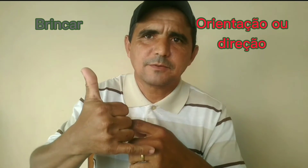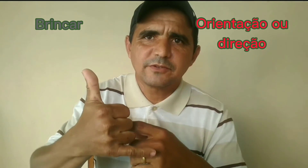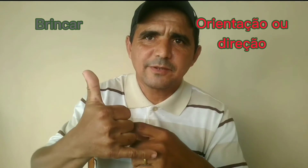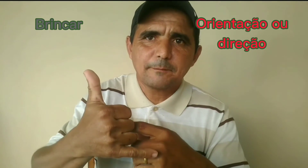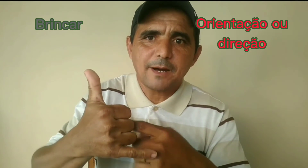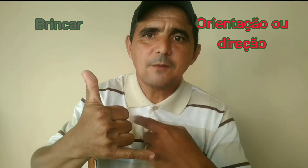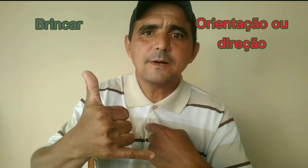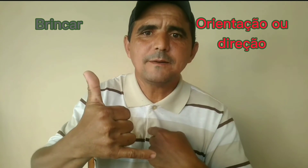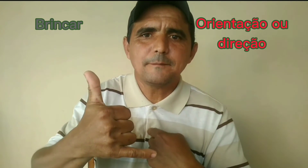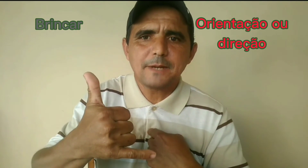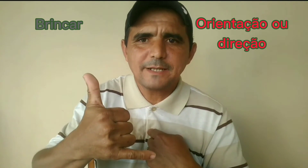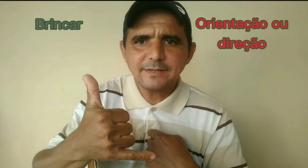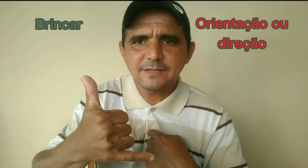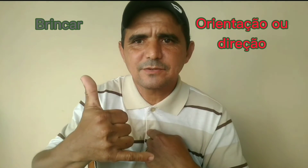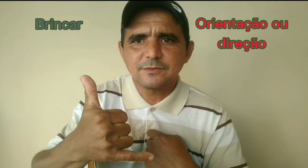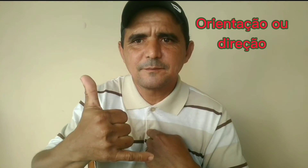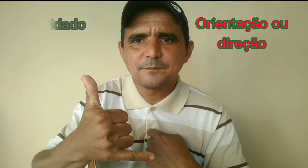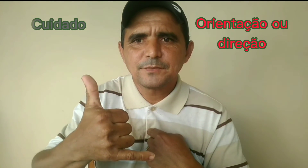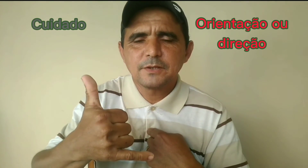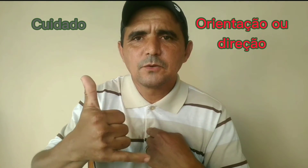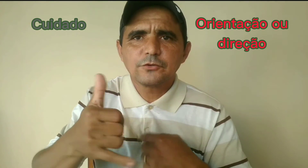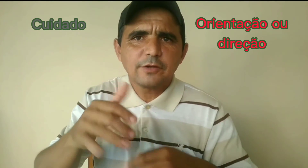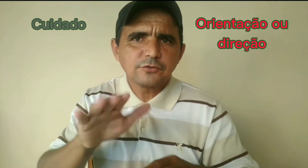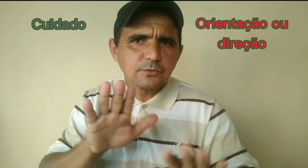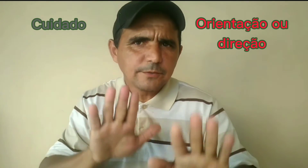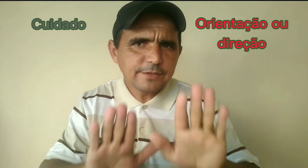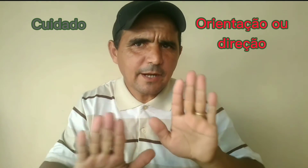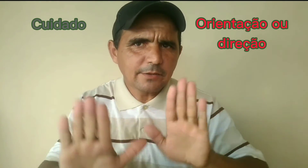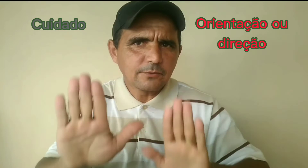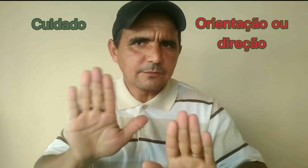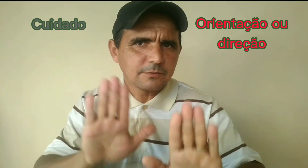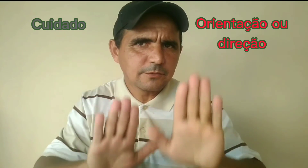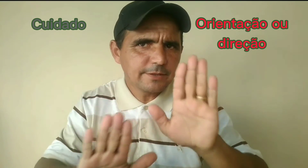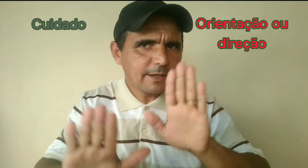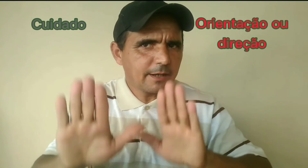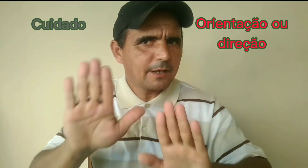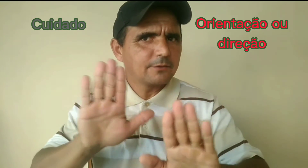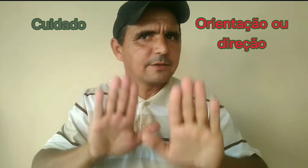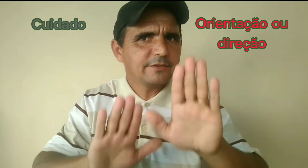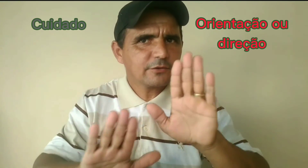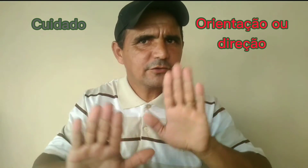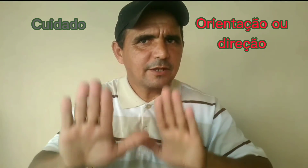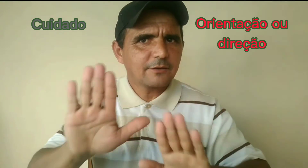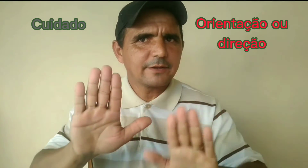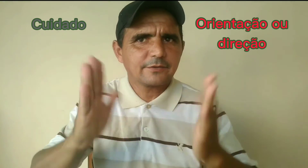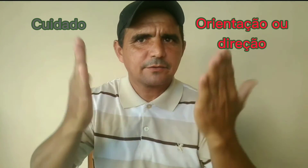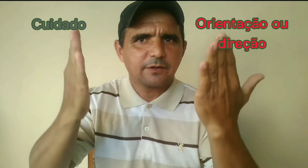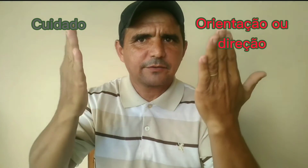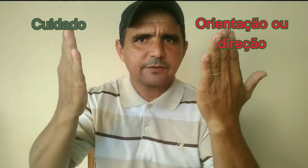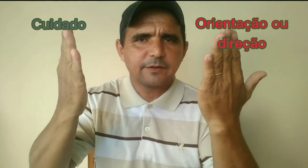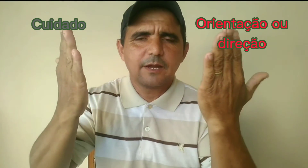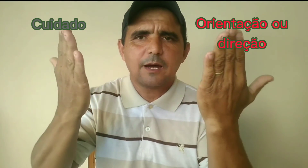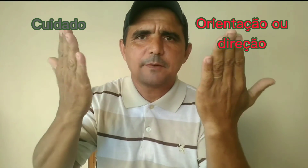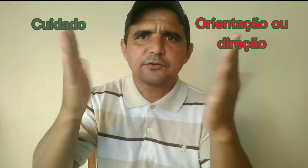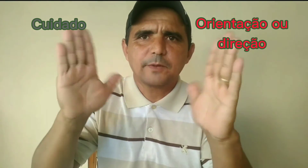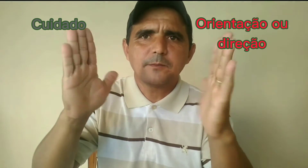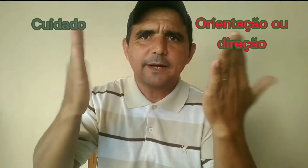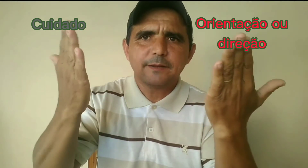costumamos dizer palma para dentro. O sinal de cuidado. Cuidado. Esse é o sinal, né? A mão espalmada, a